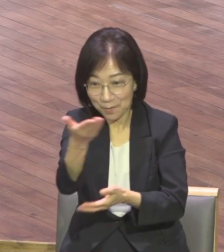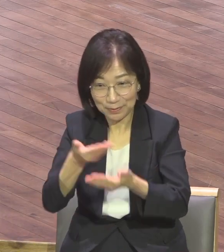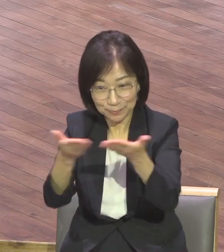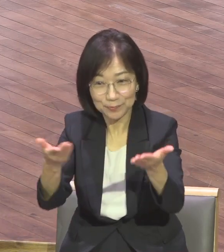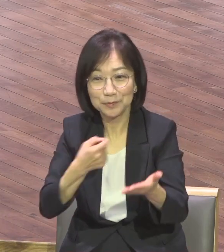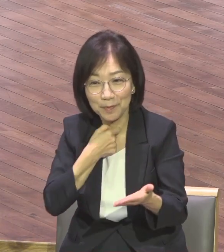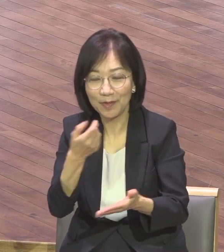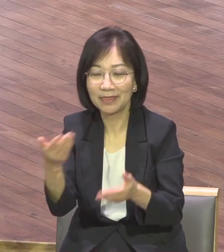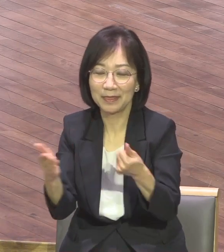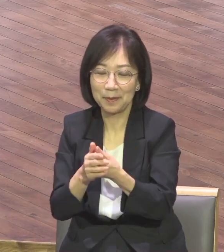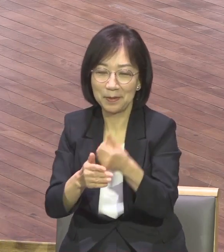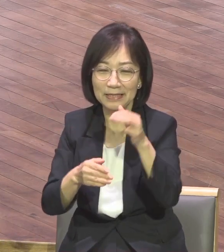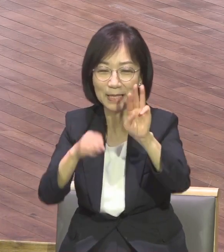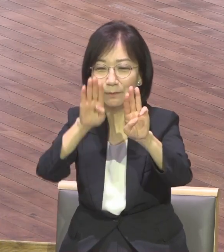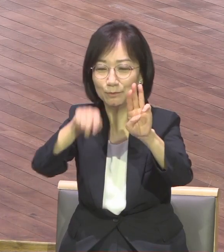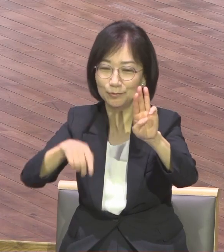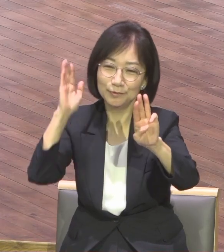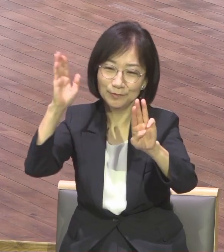됩니다.